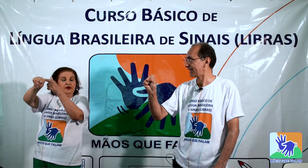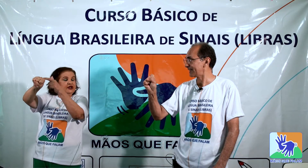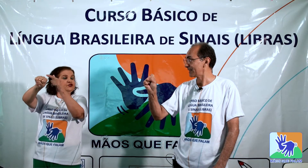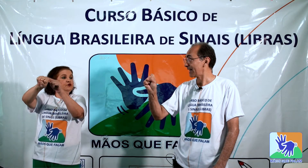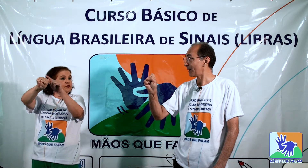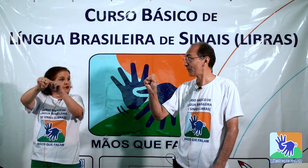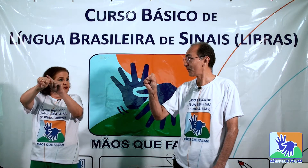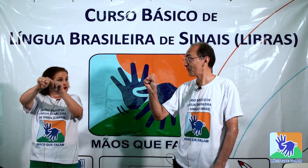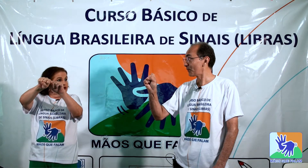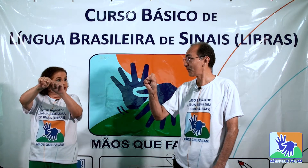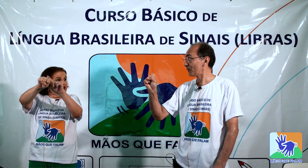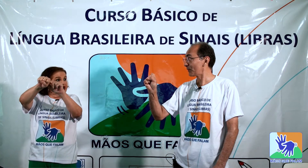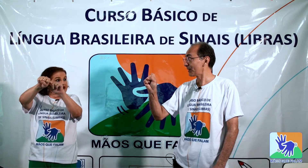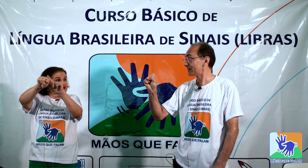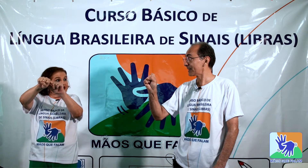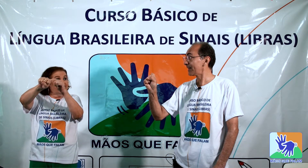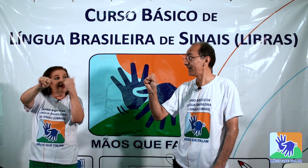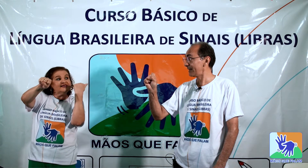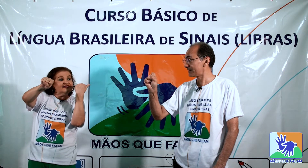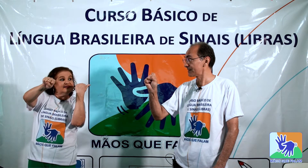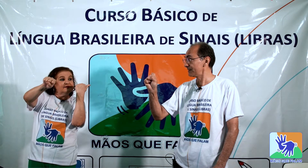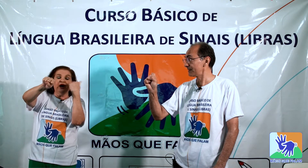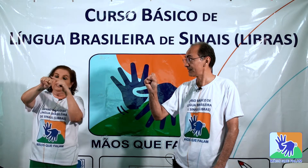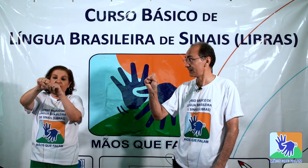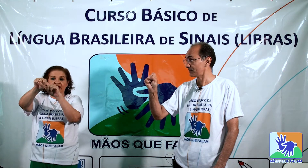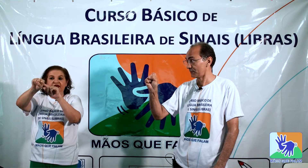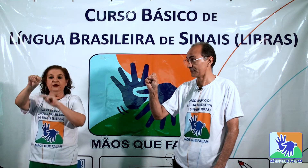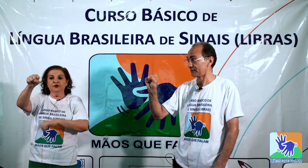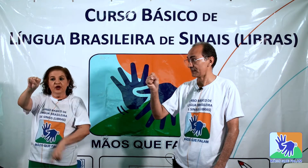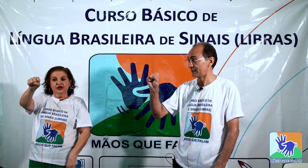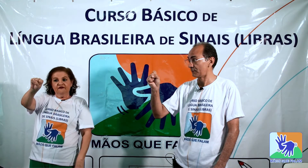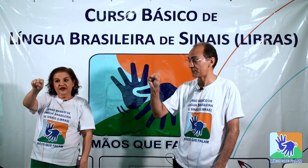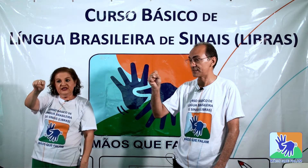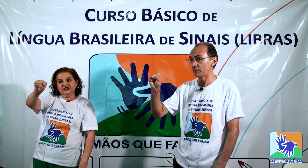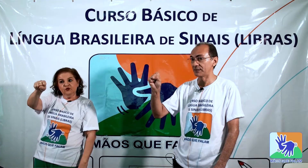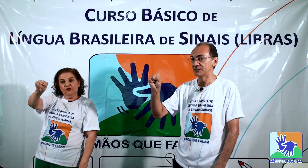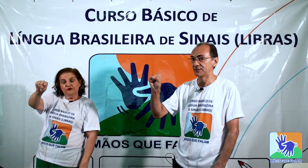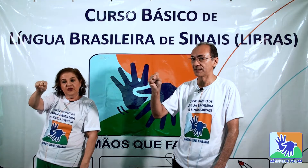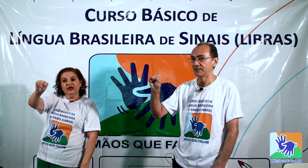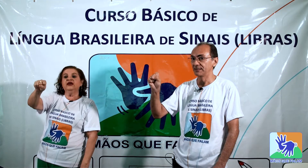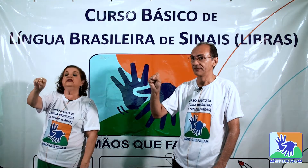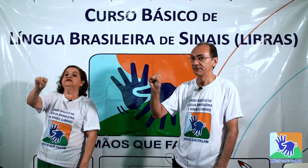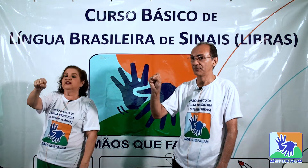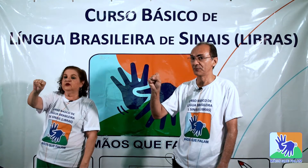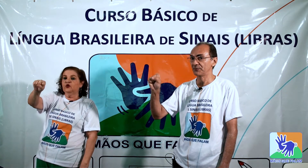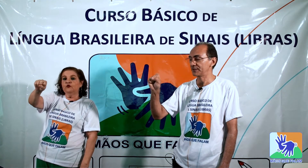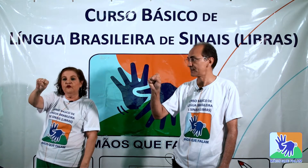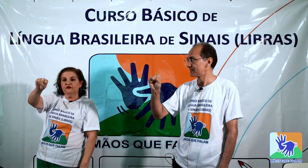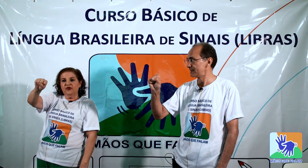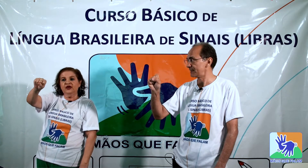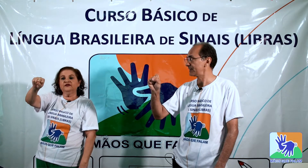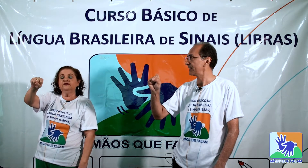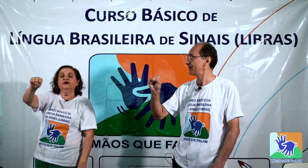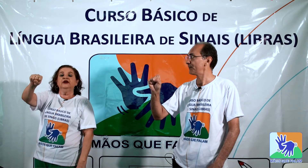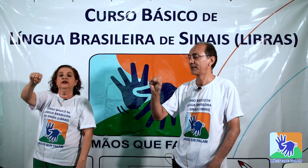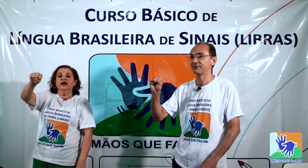semelhante a letra S. Mas não é aqui. Aqui vai ser um movimento. Exatamente. Um movimento. Assim, para